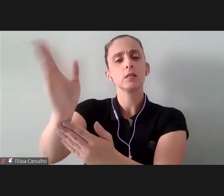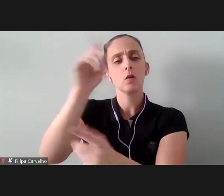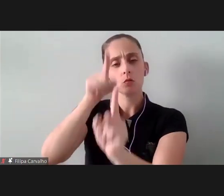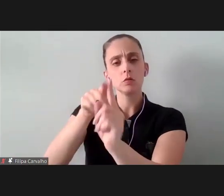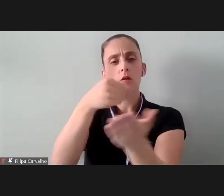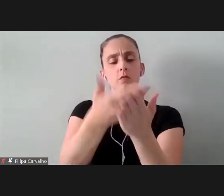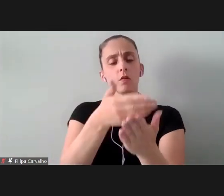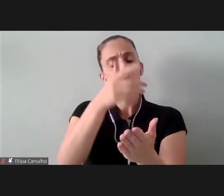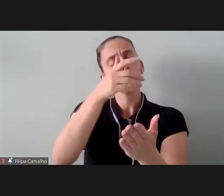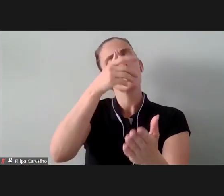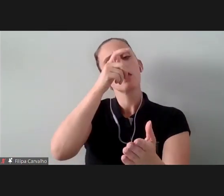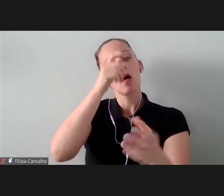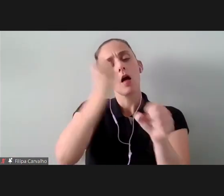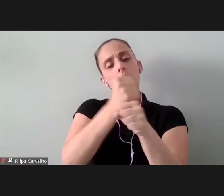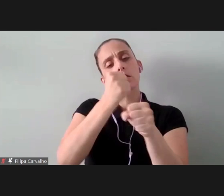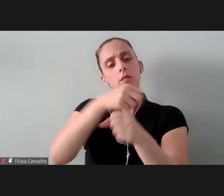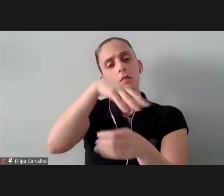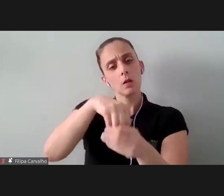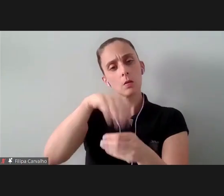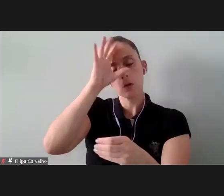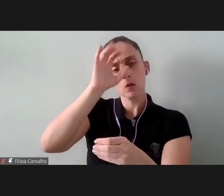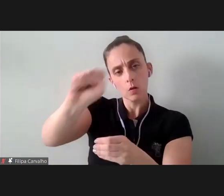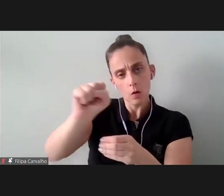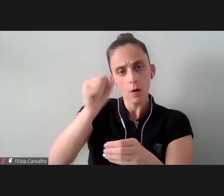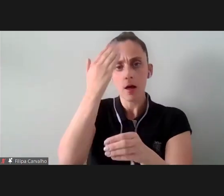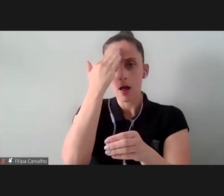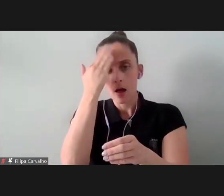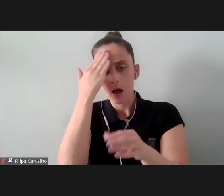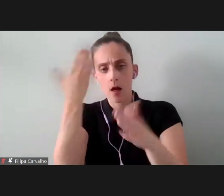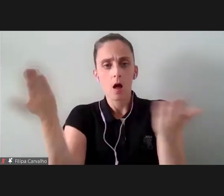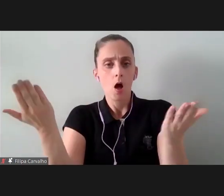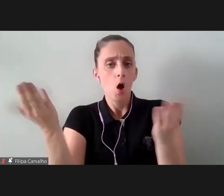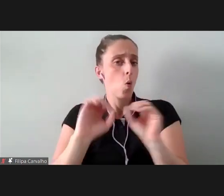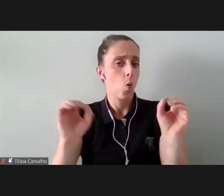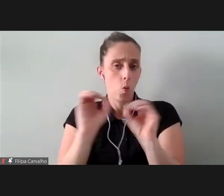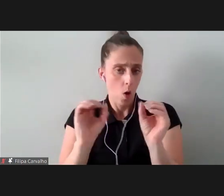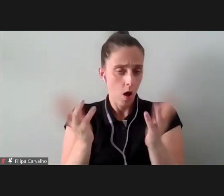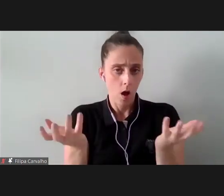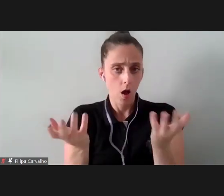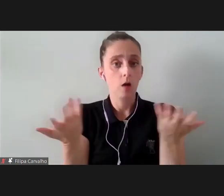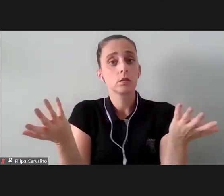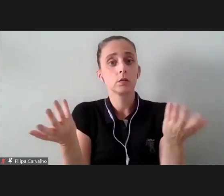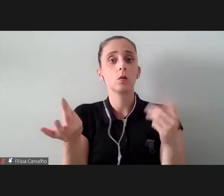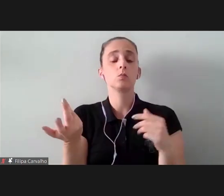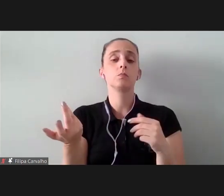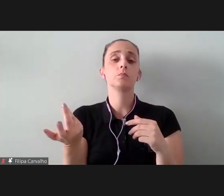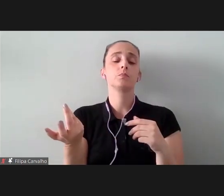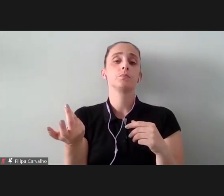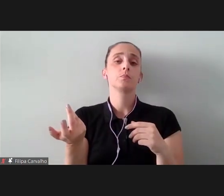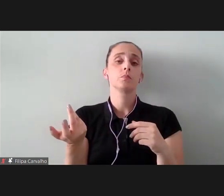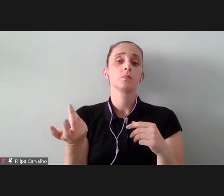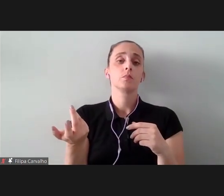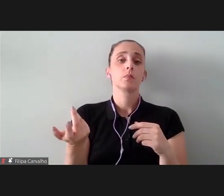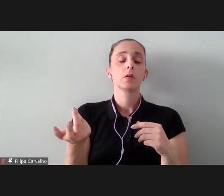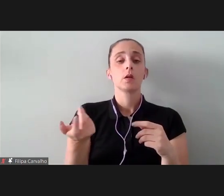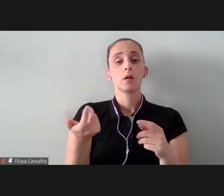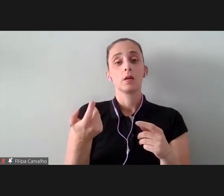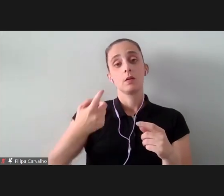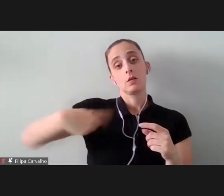os funcionários públicos na administração pública cabo-verdiana. Daí que a nossa